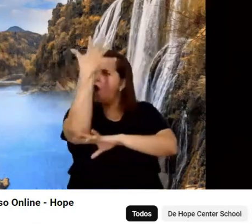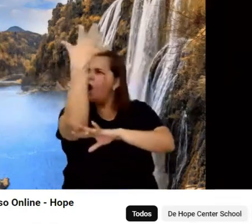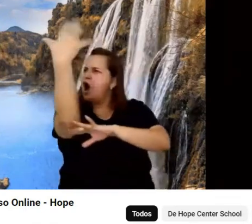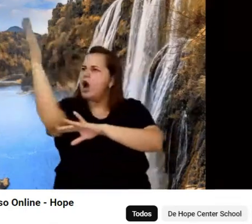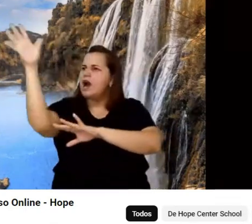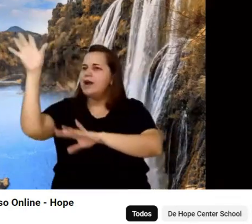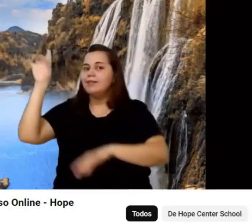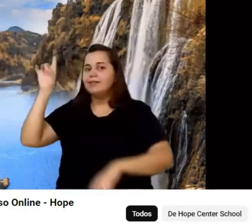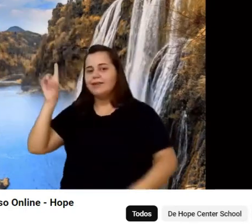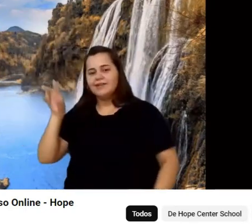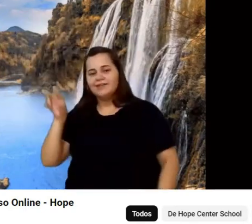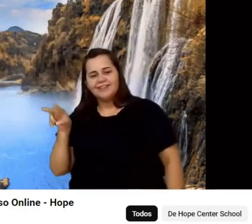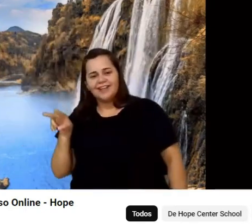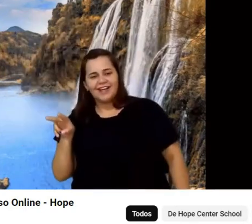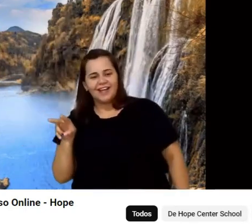de florestas.